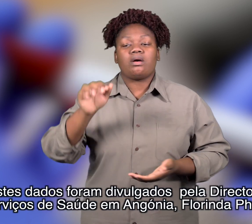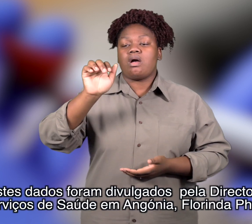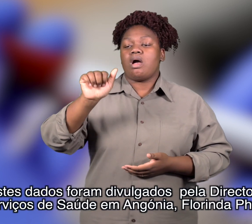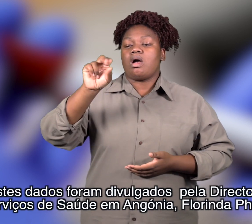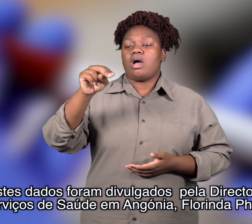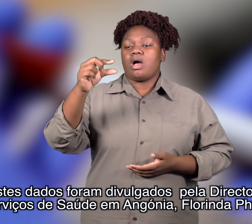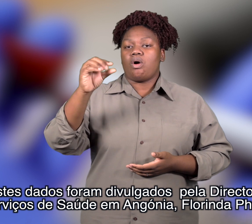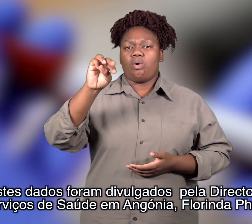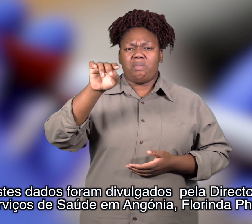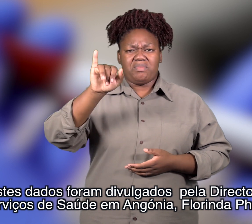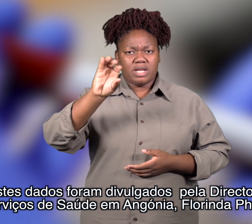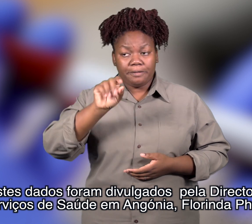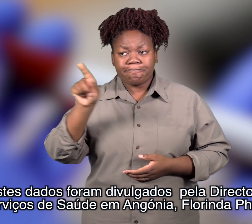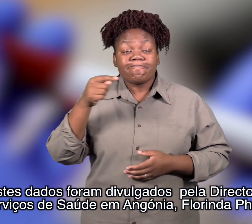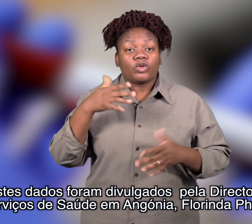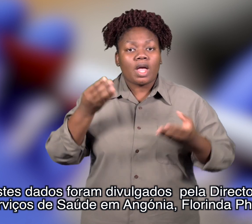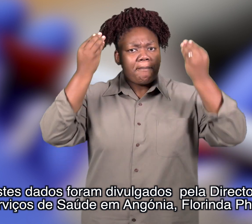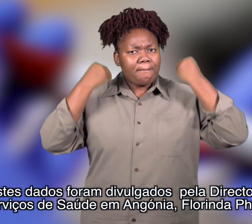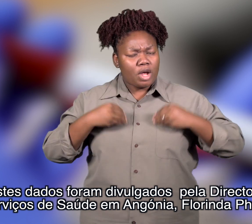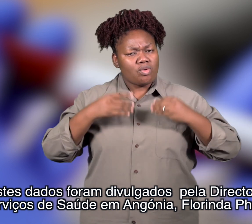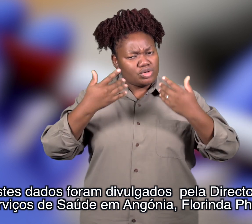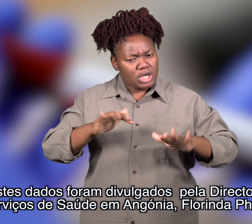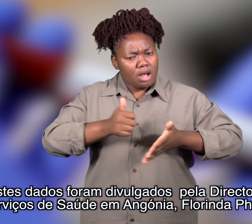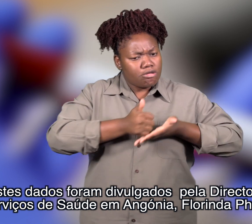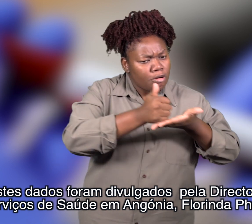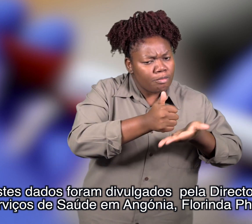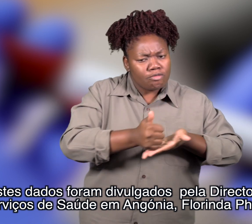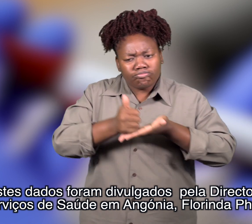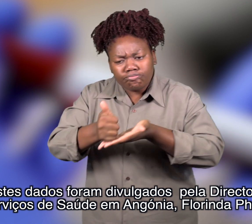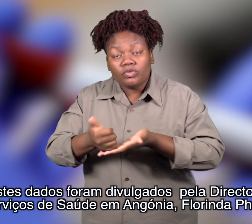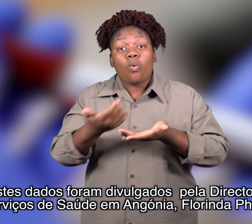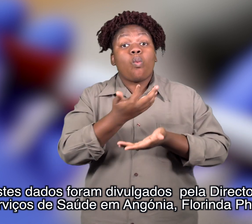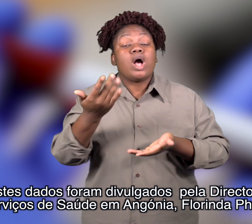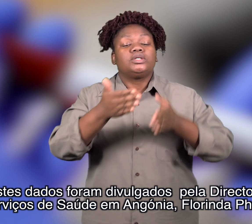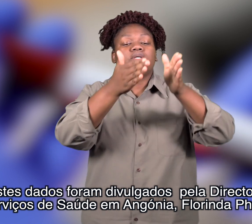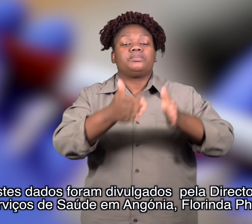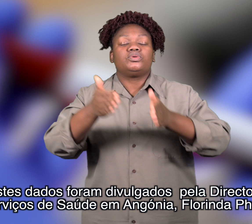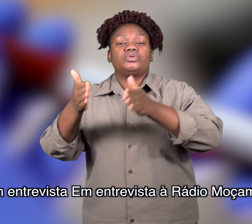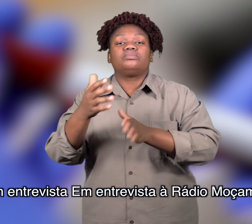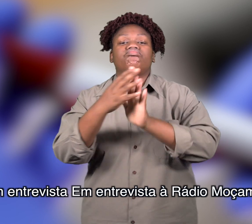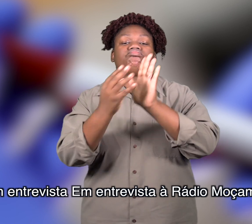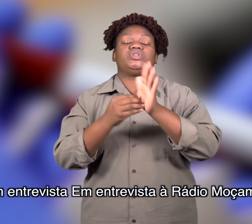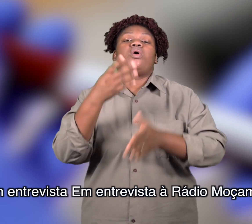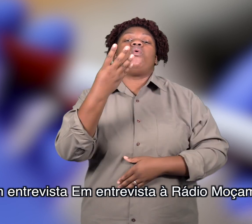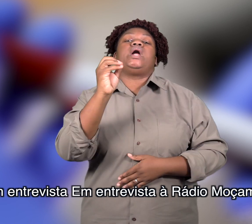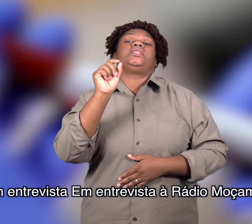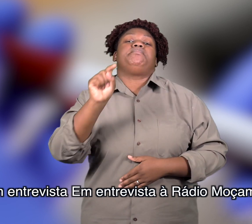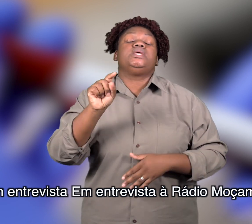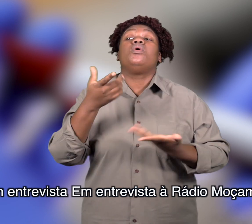Estes dados foram divulgados pela Diretora dos Serviços de Saúde de Angónia, Florinda Paluzzo, em entrevista à Rádio Moçambique.